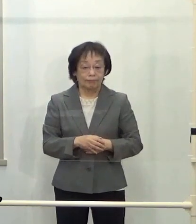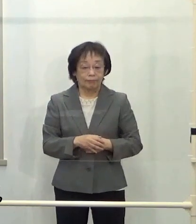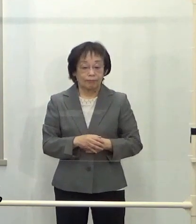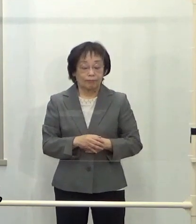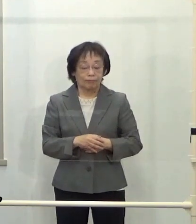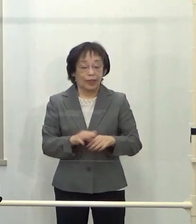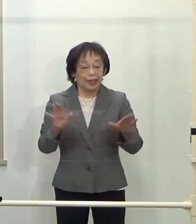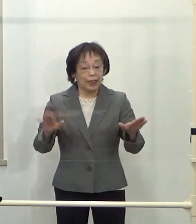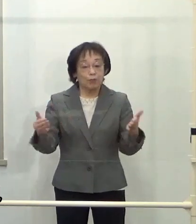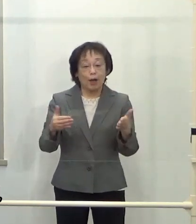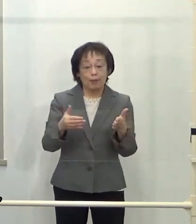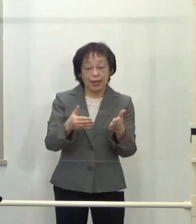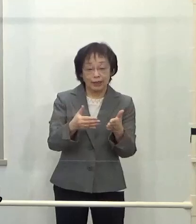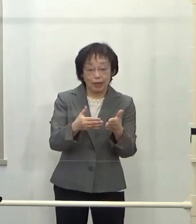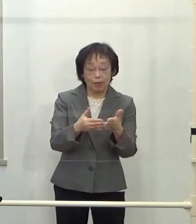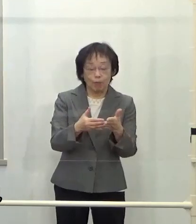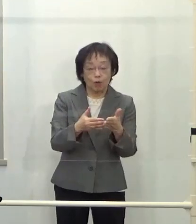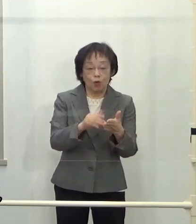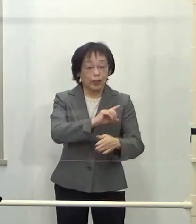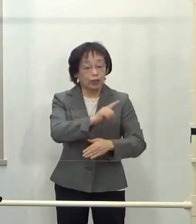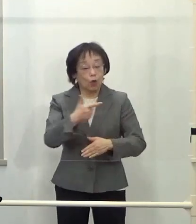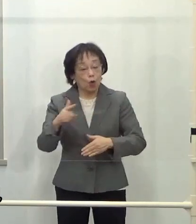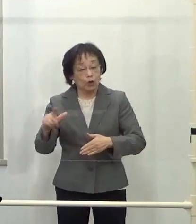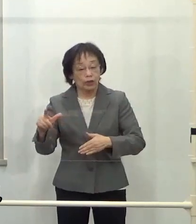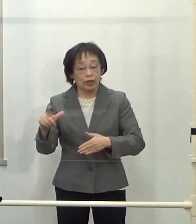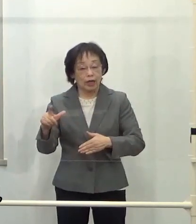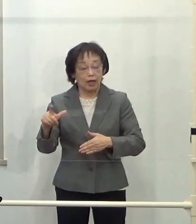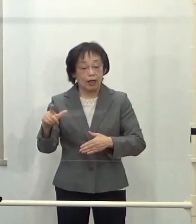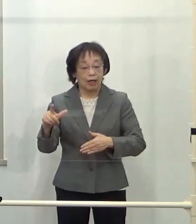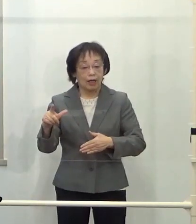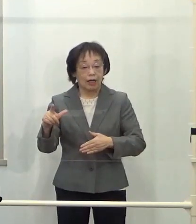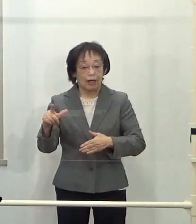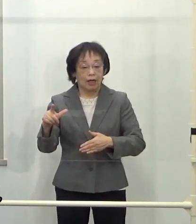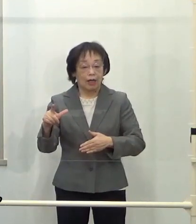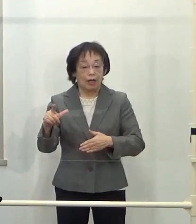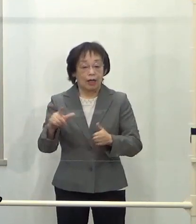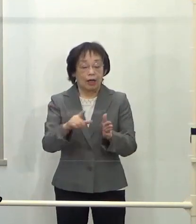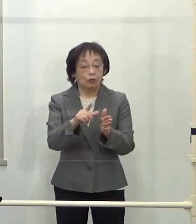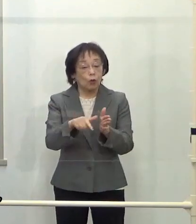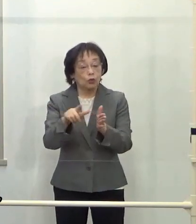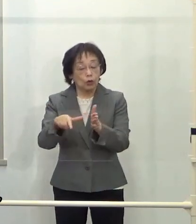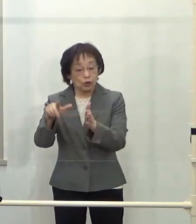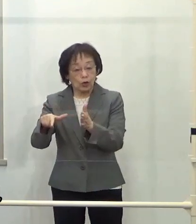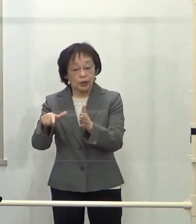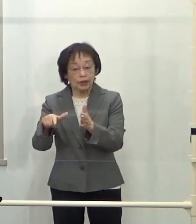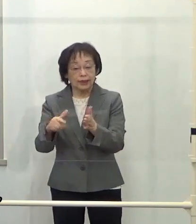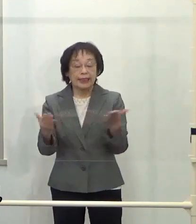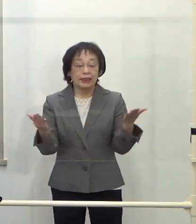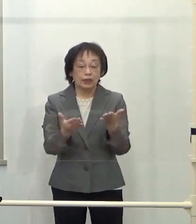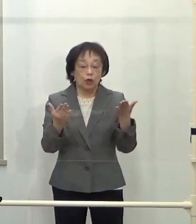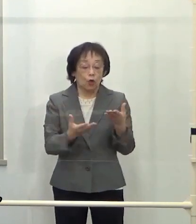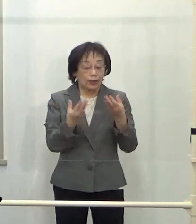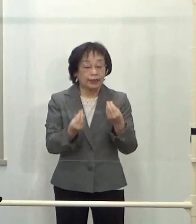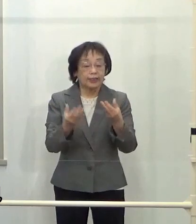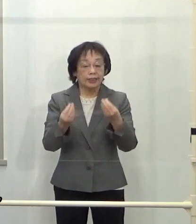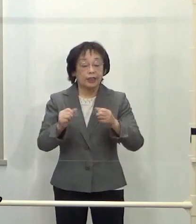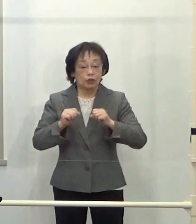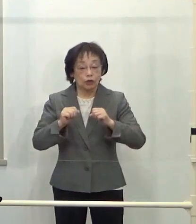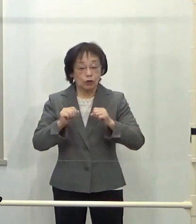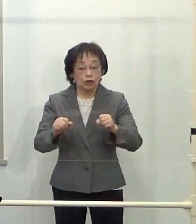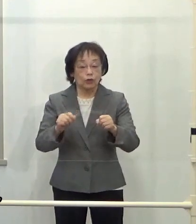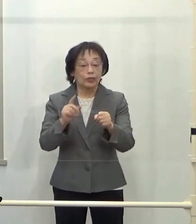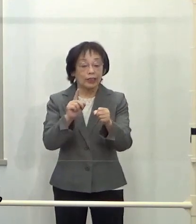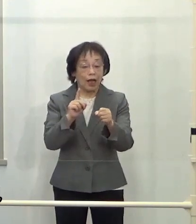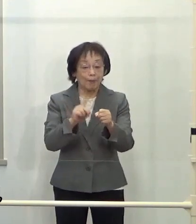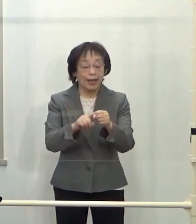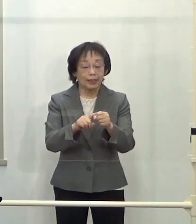これまでもさまざまな面でですね、事業を着実に進めるために、意見交換